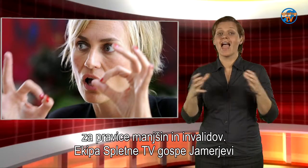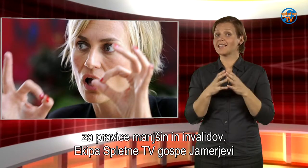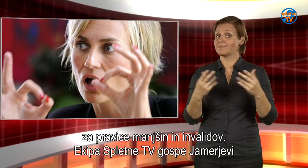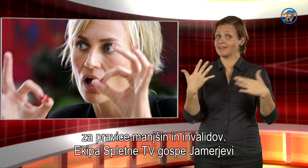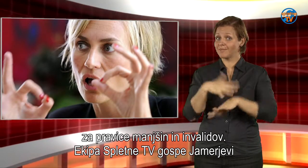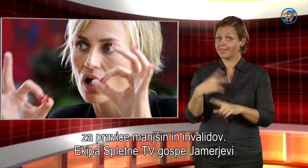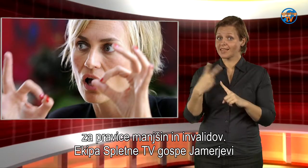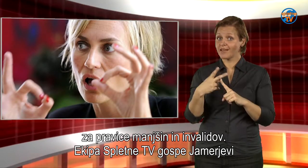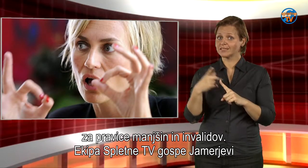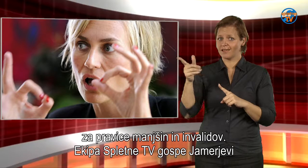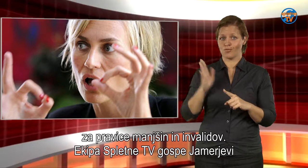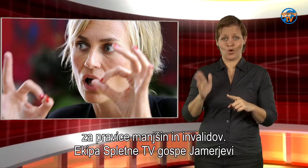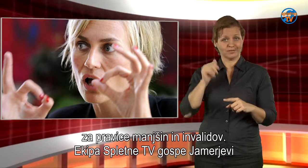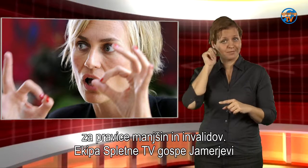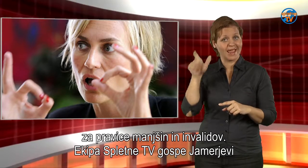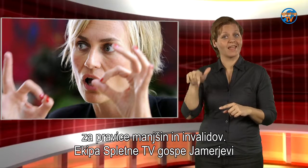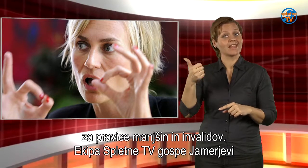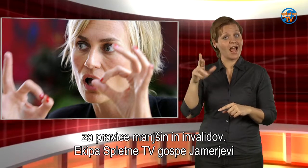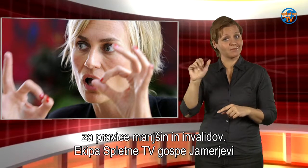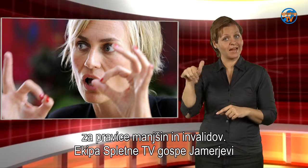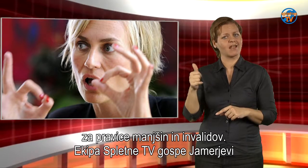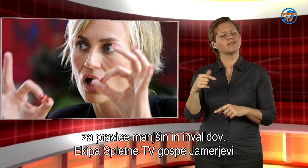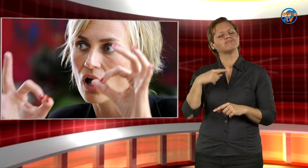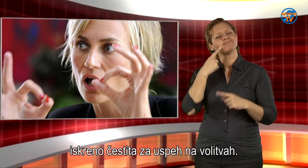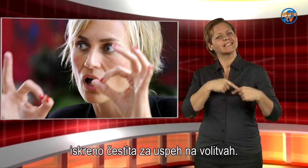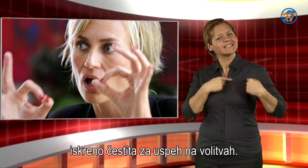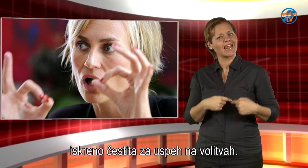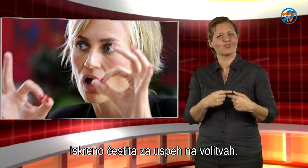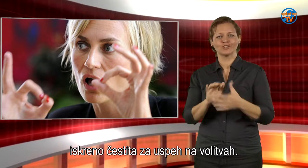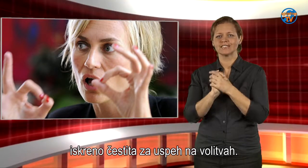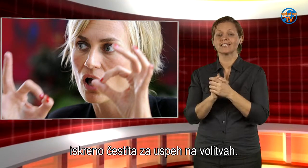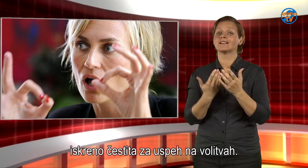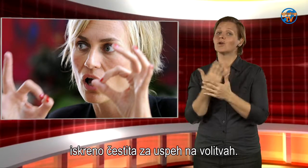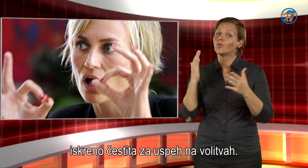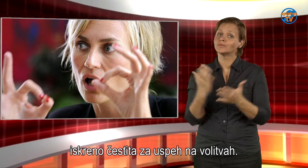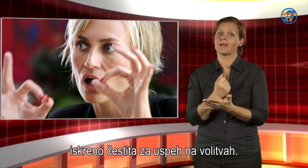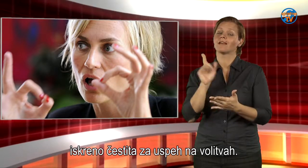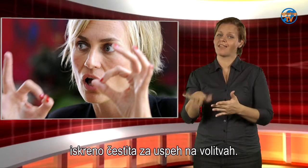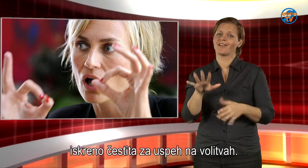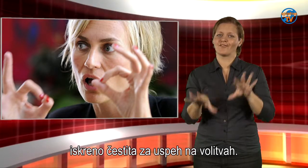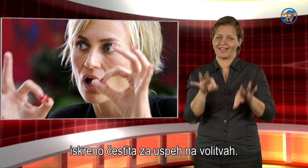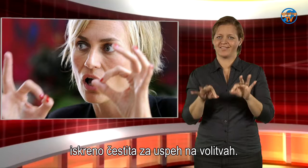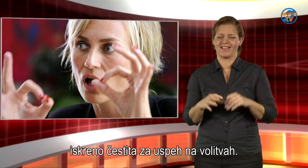Ekipa Spletne TV gospe Jamerjevi iskreno čestita za uspeh na volitvah.